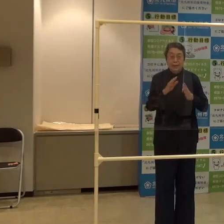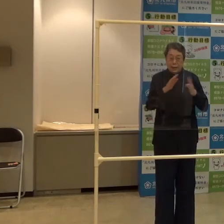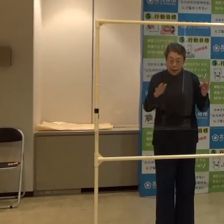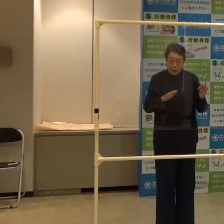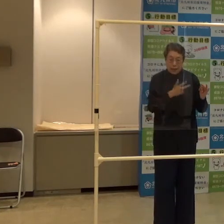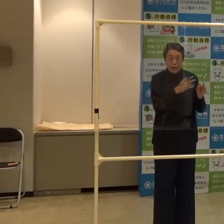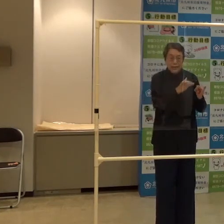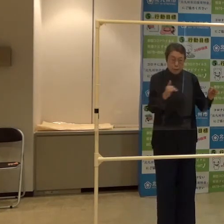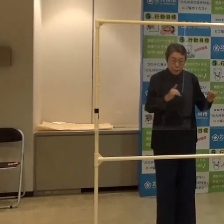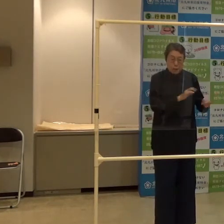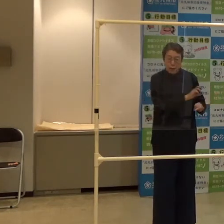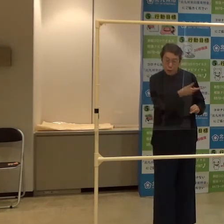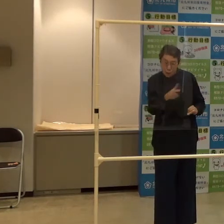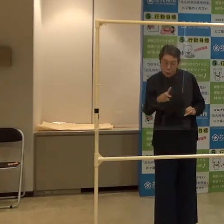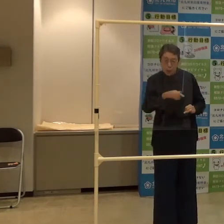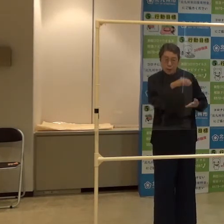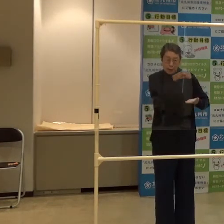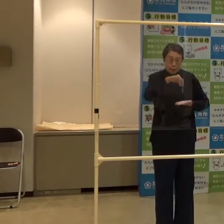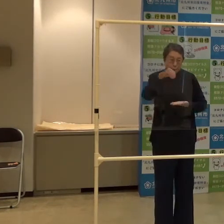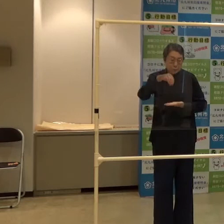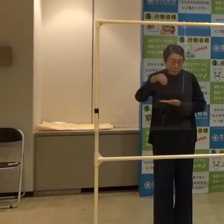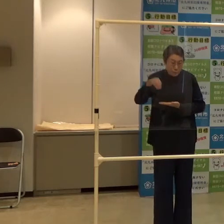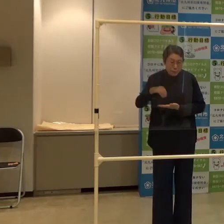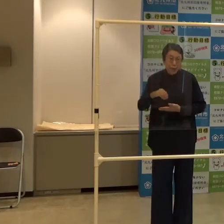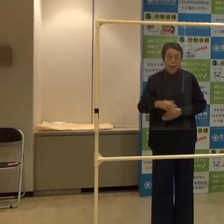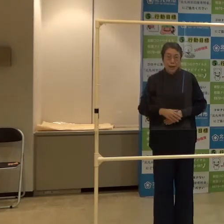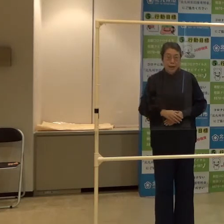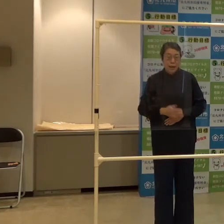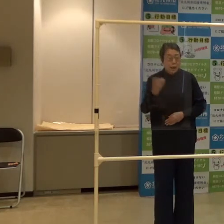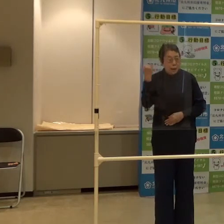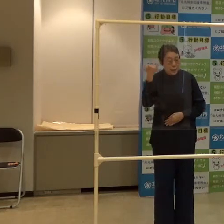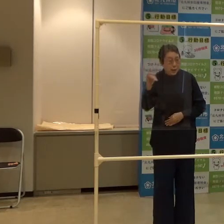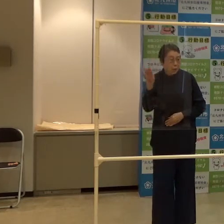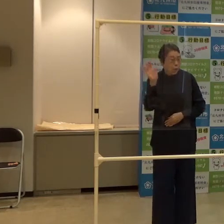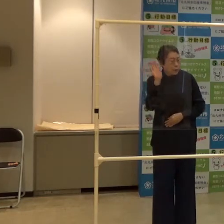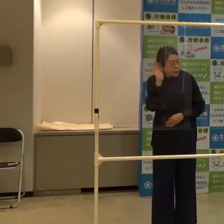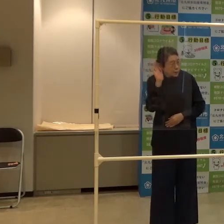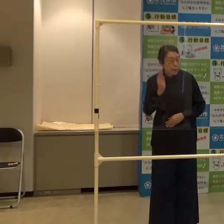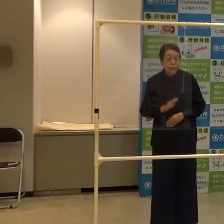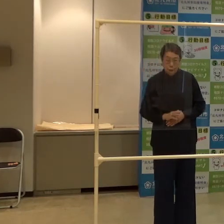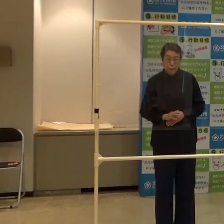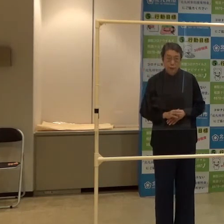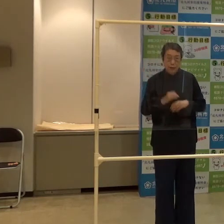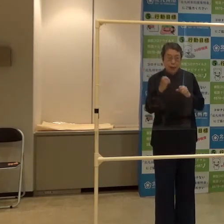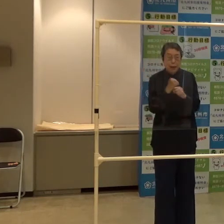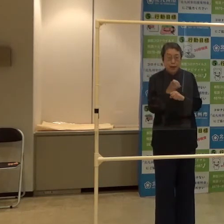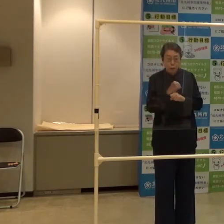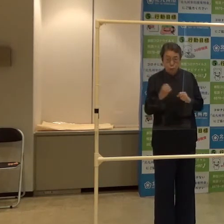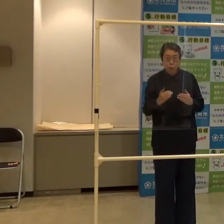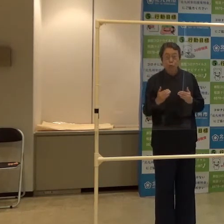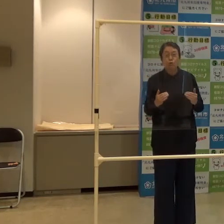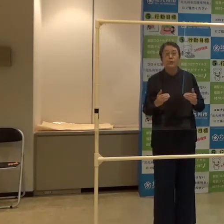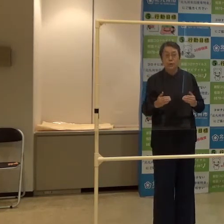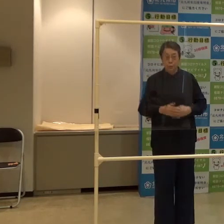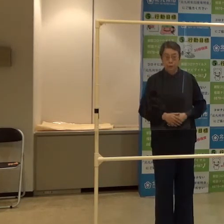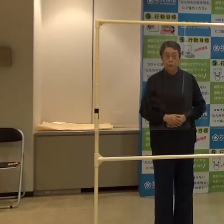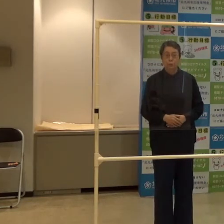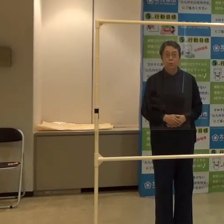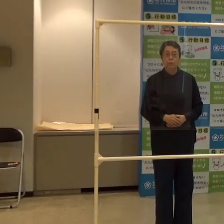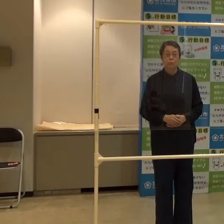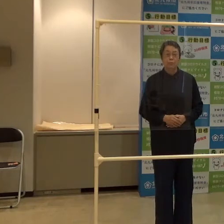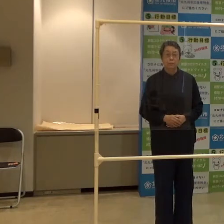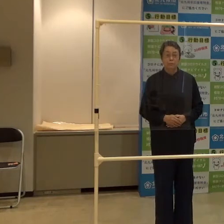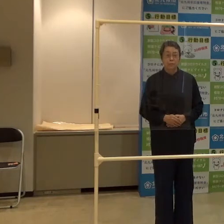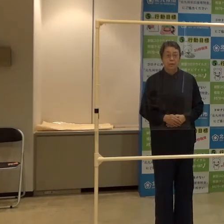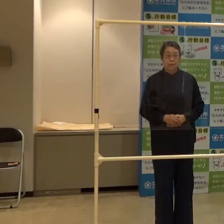なご提案ご意見も踏まえまして研究を今進めているところであります。ただその